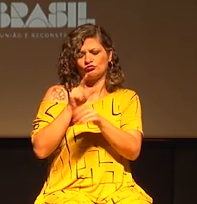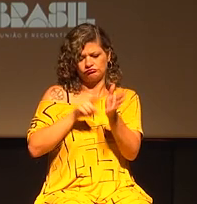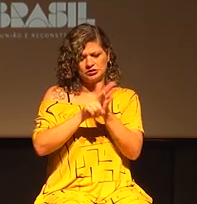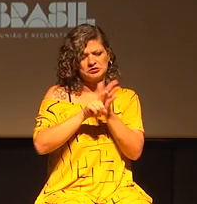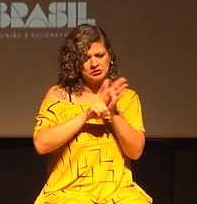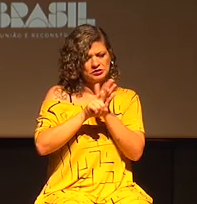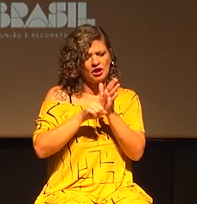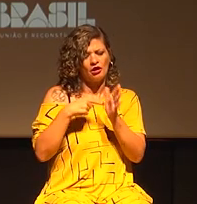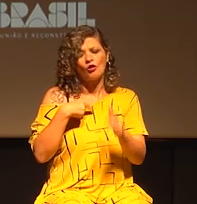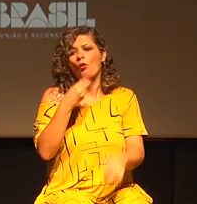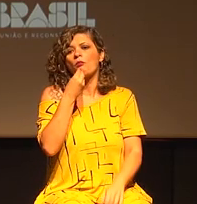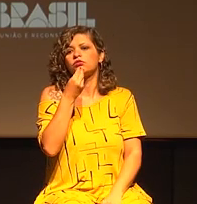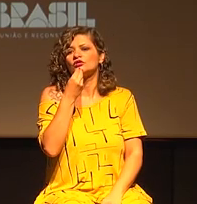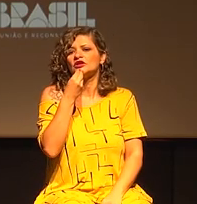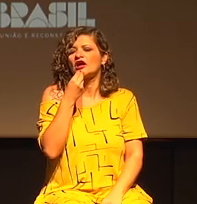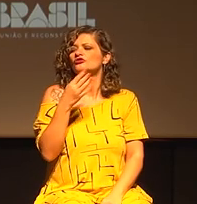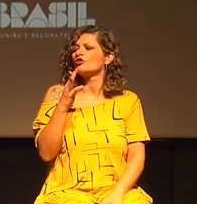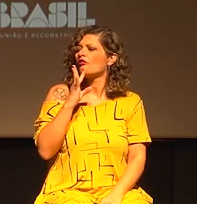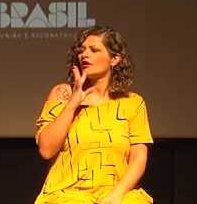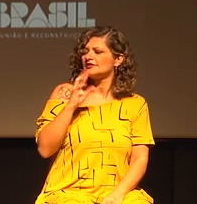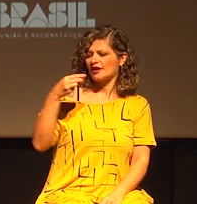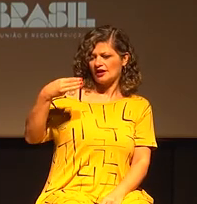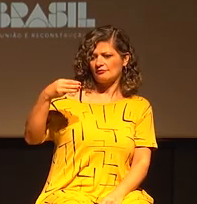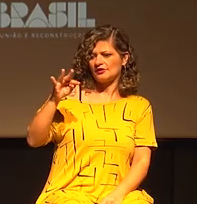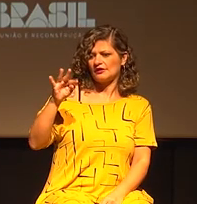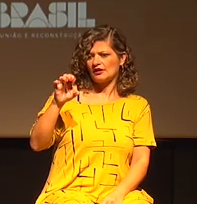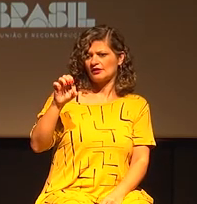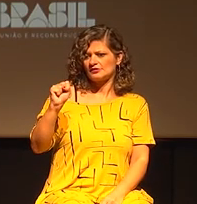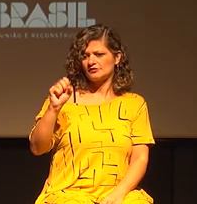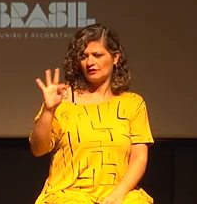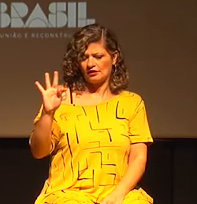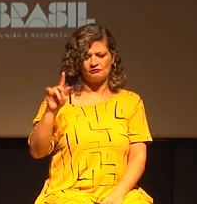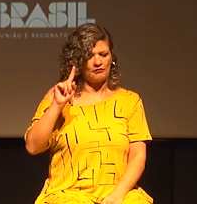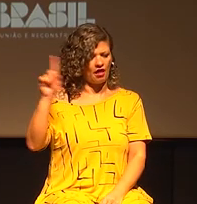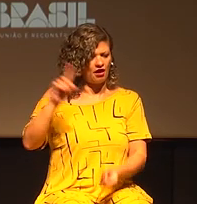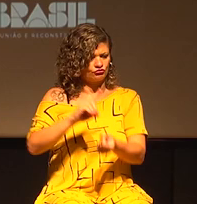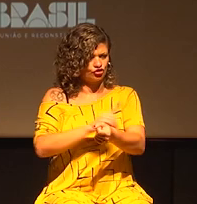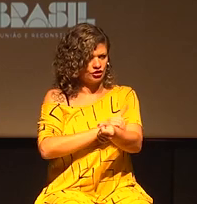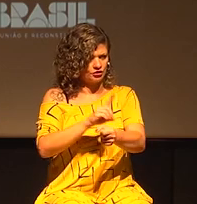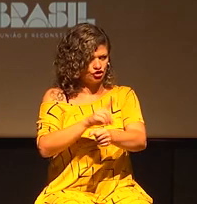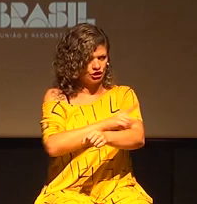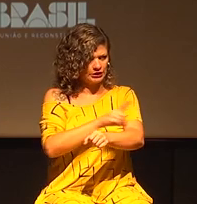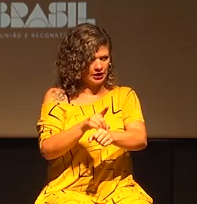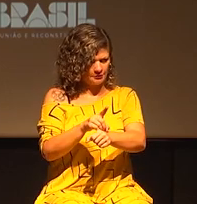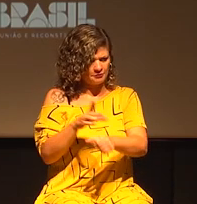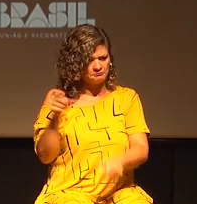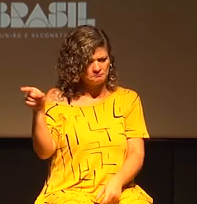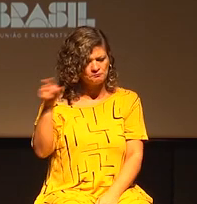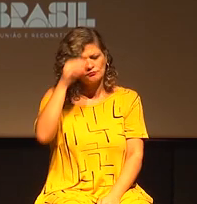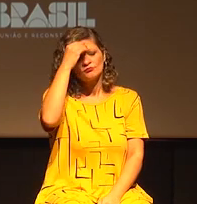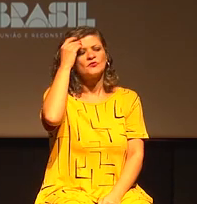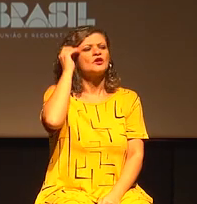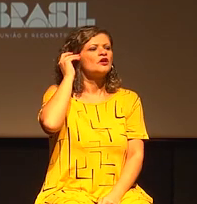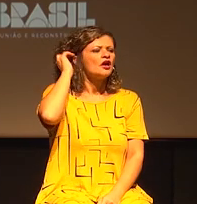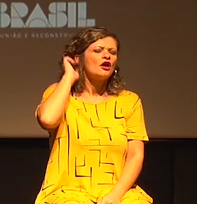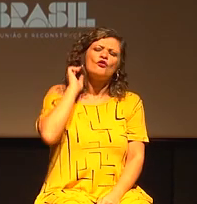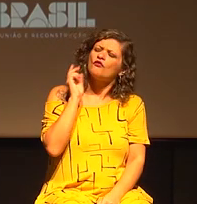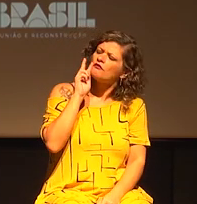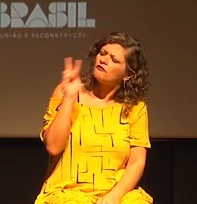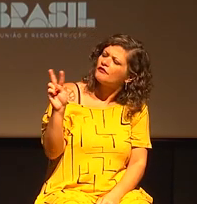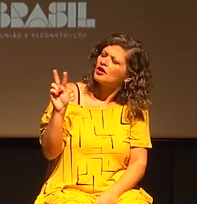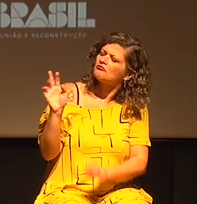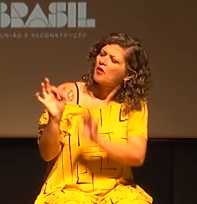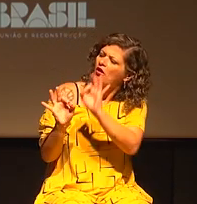tive a oportunidade de conhecer o assentamento do MST então de de Itapeva tá também para mim foi uma surpresa lá né ver um assentamento